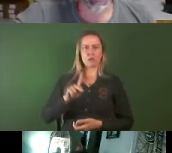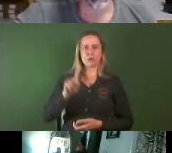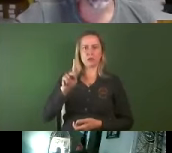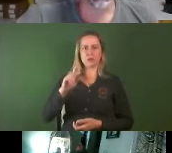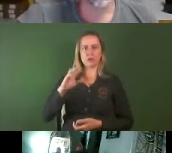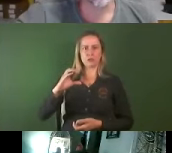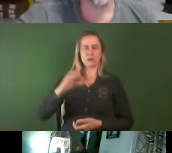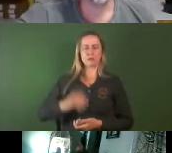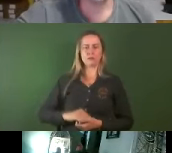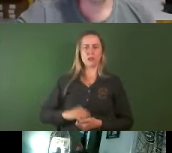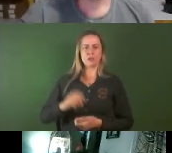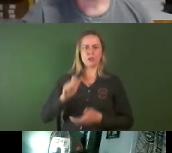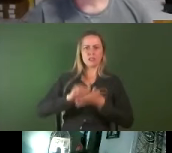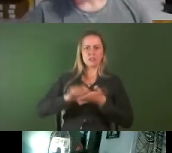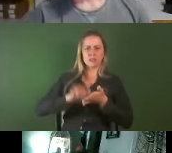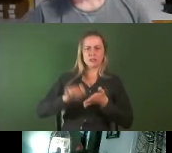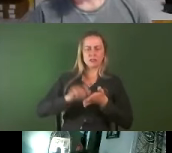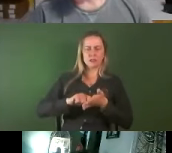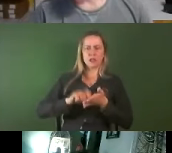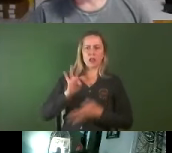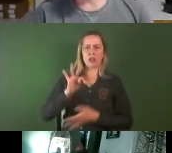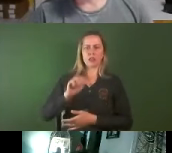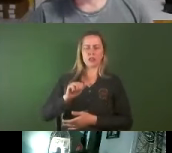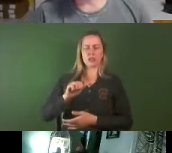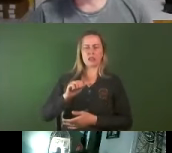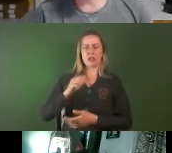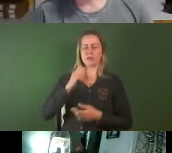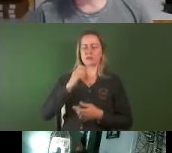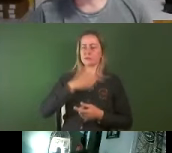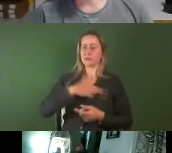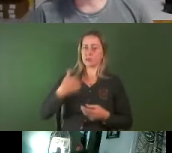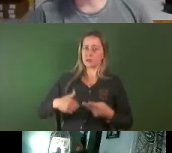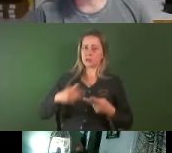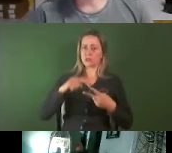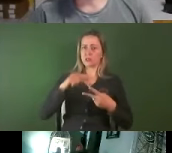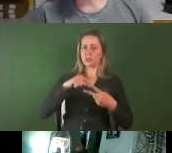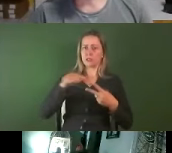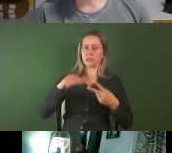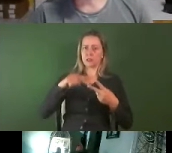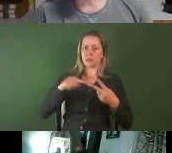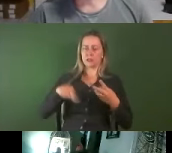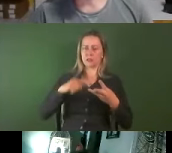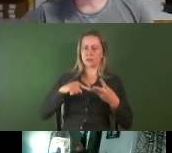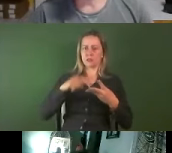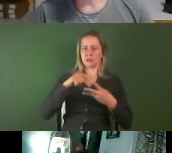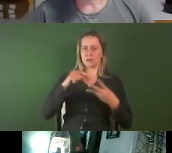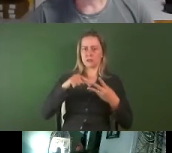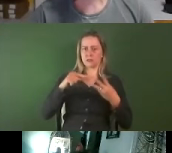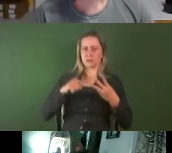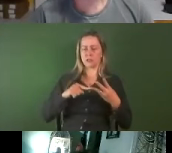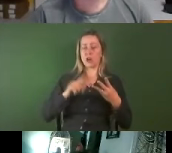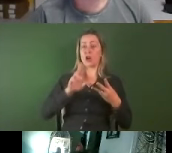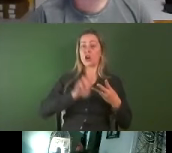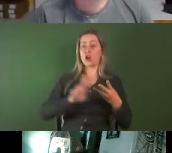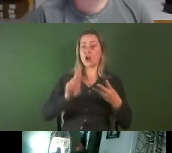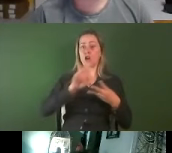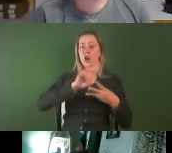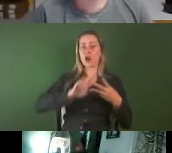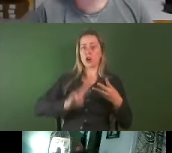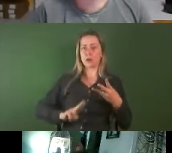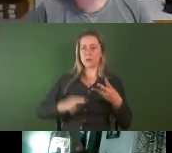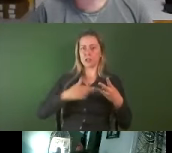pelo escritor Utaki Koji e pelos fotógrafos Takuma Nakahira e Yutaka Takanashi, e